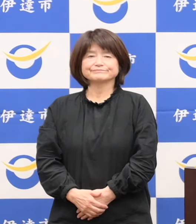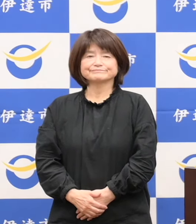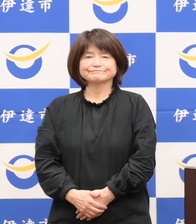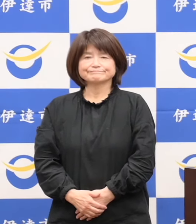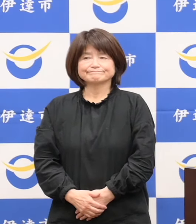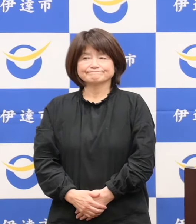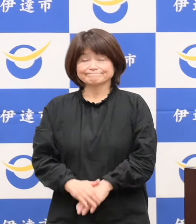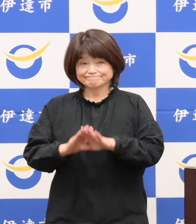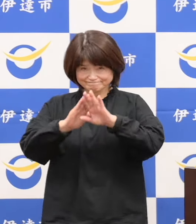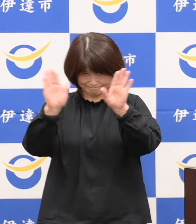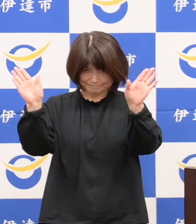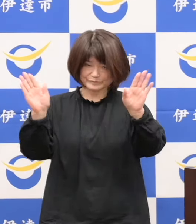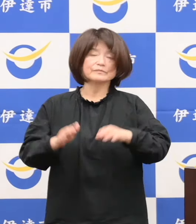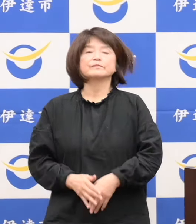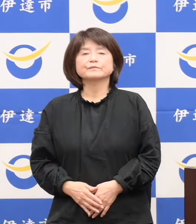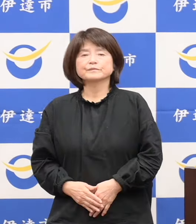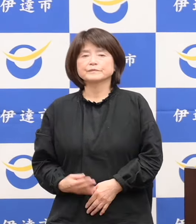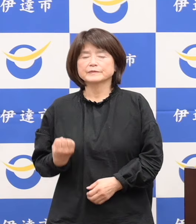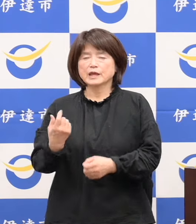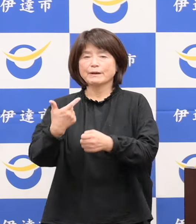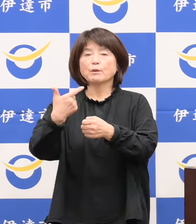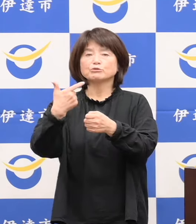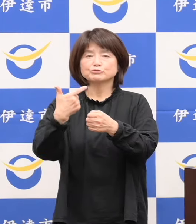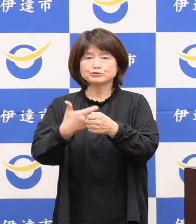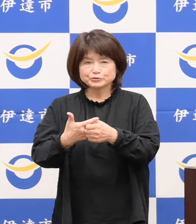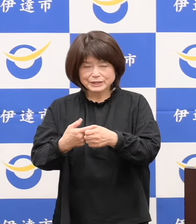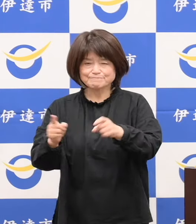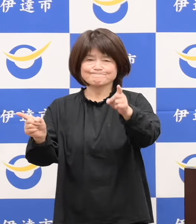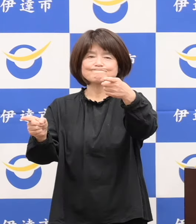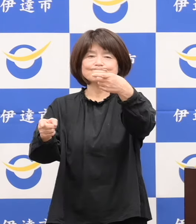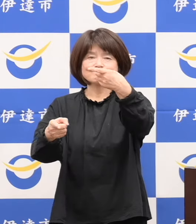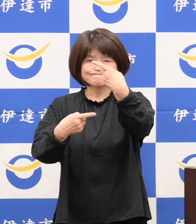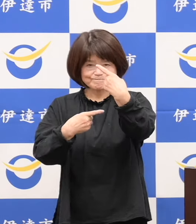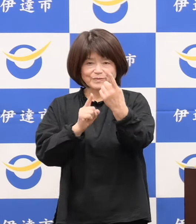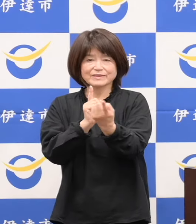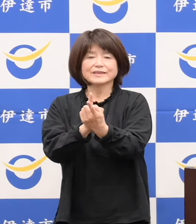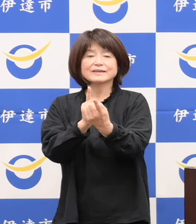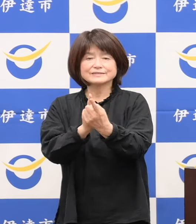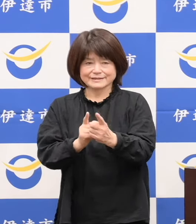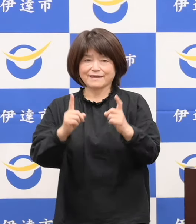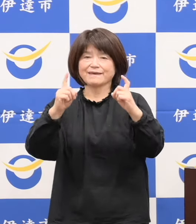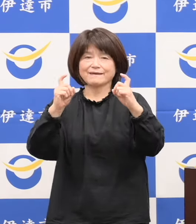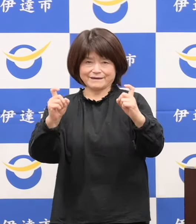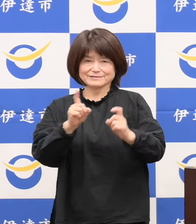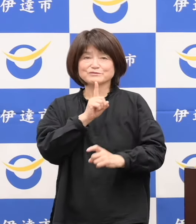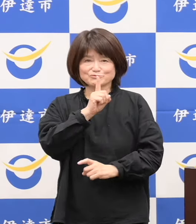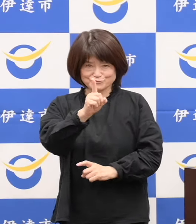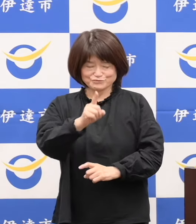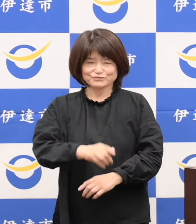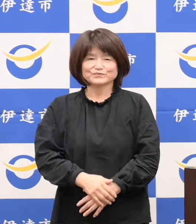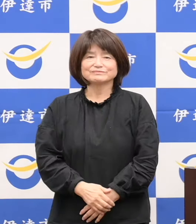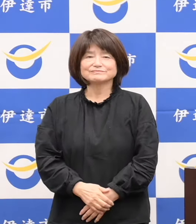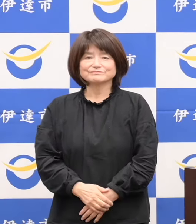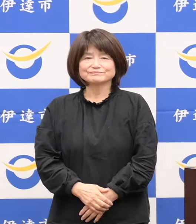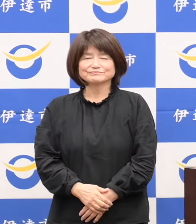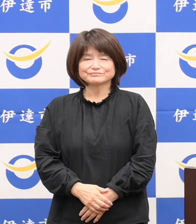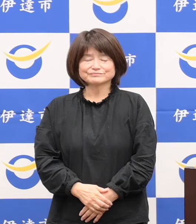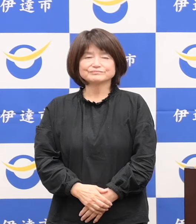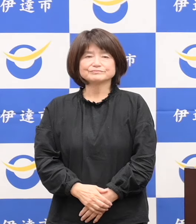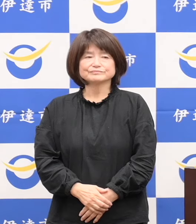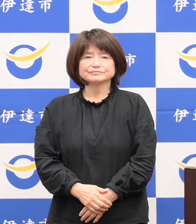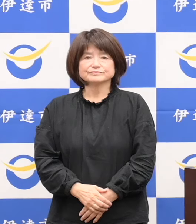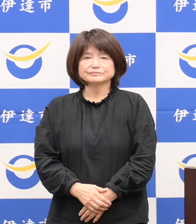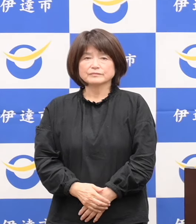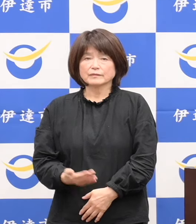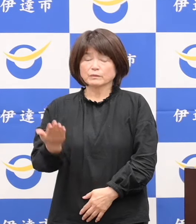記者会見を始めます。令和6年の年頭にあたりまして一言ご挨拶を申し上げます。はじめに